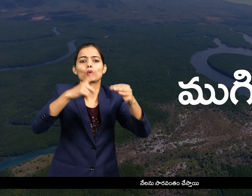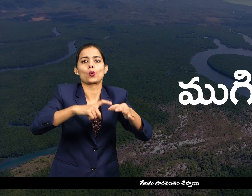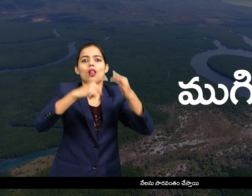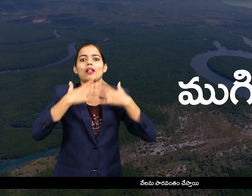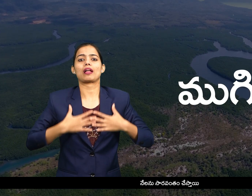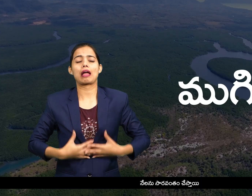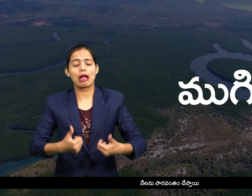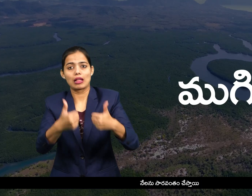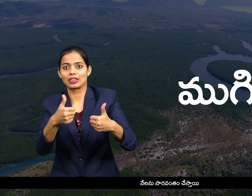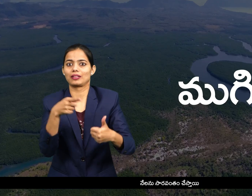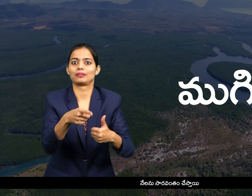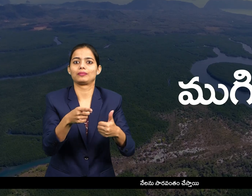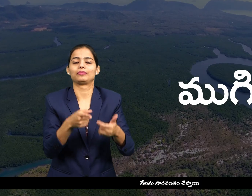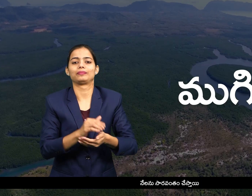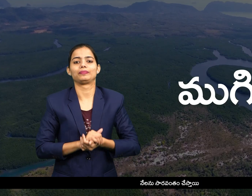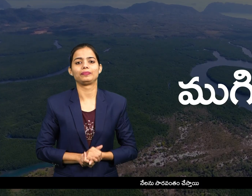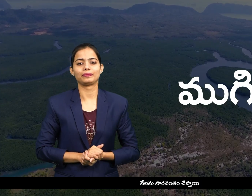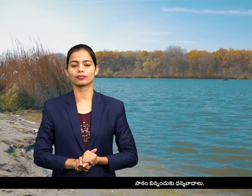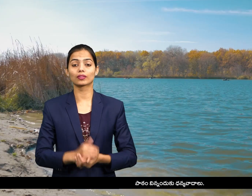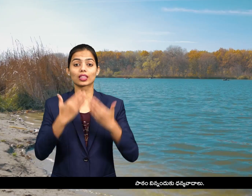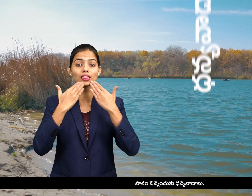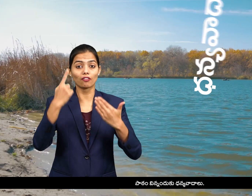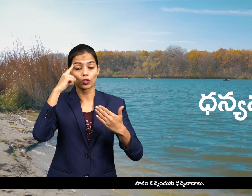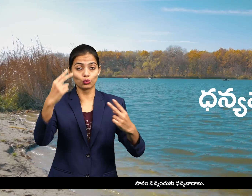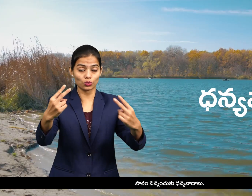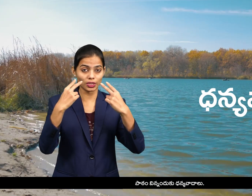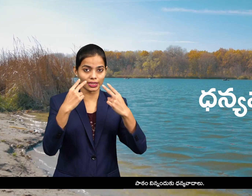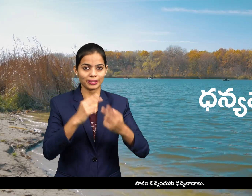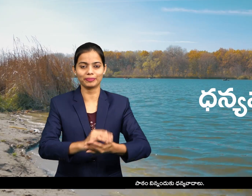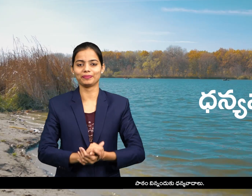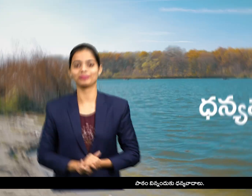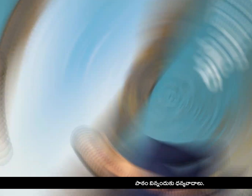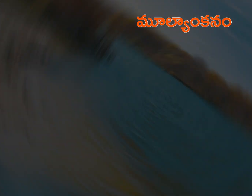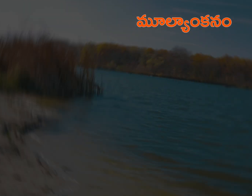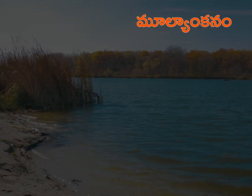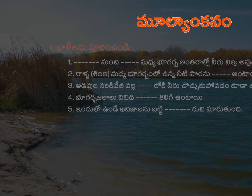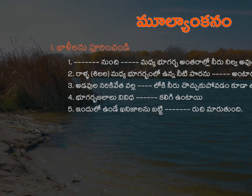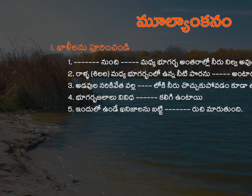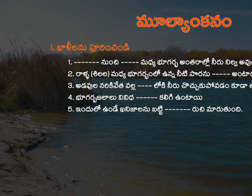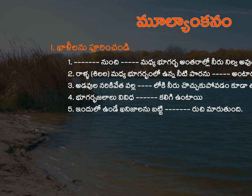పాఠం విన్నందుకు ధన్యవాదములు.